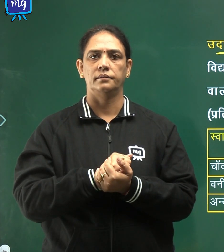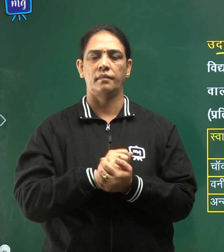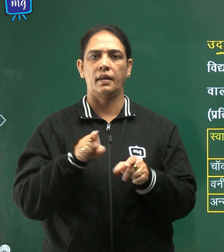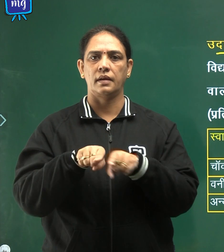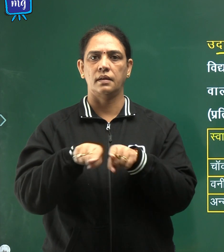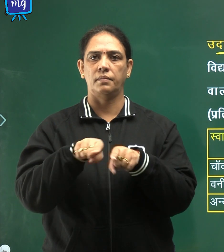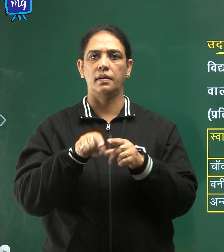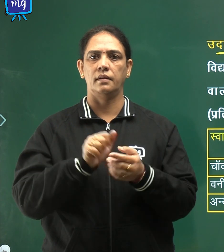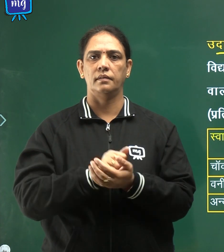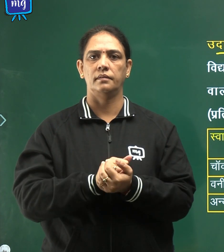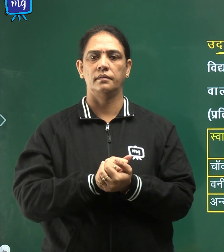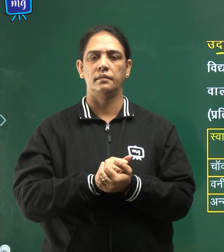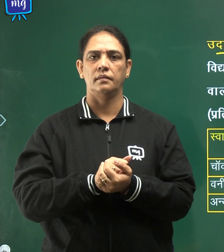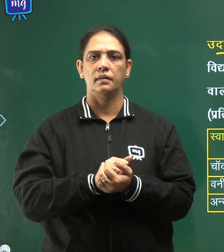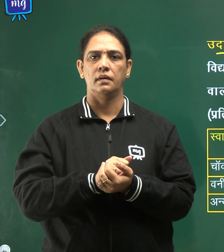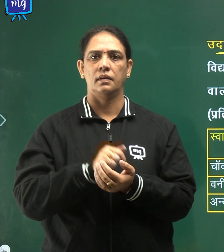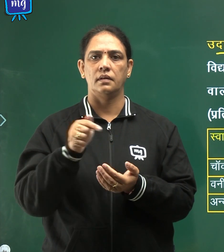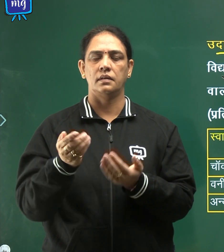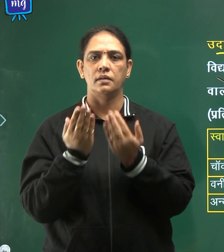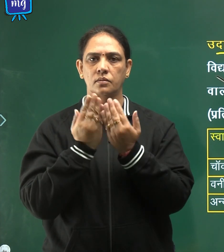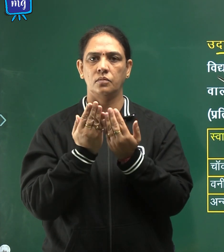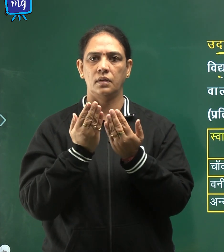उदाहरण, किसी स्कूल के